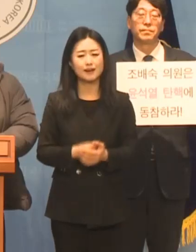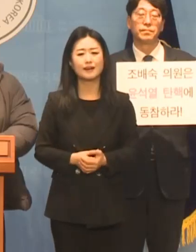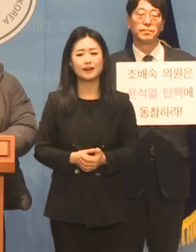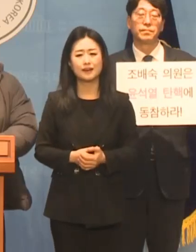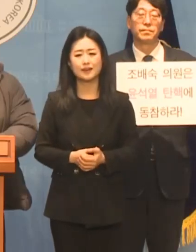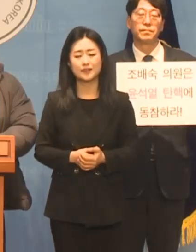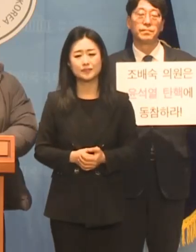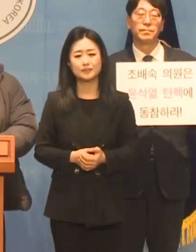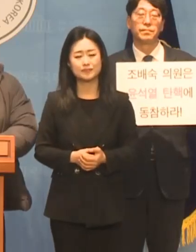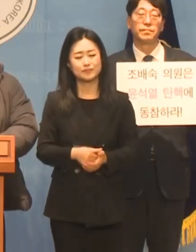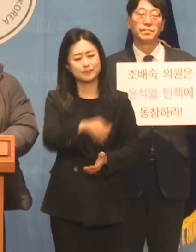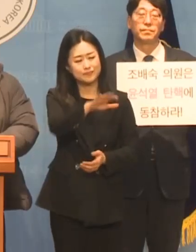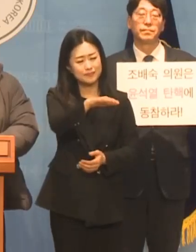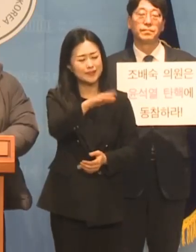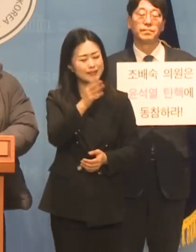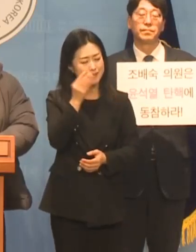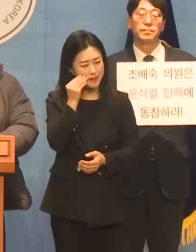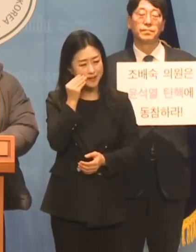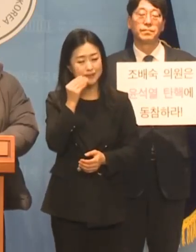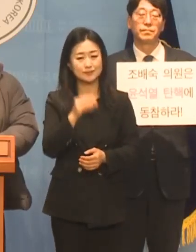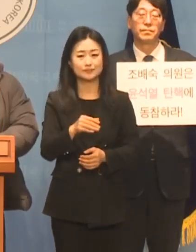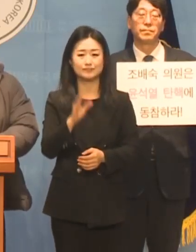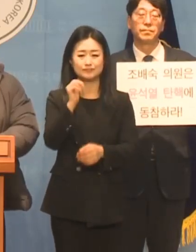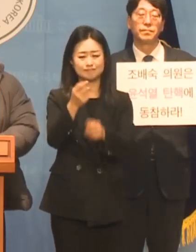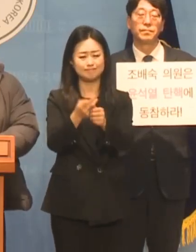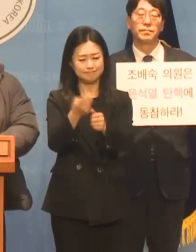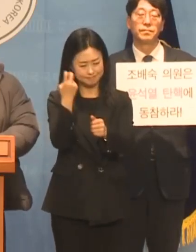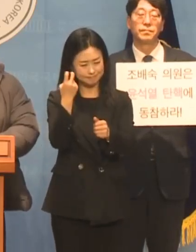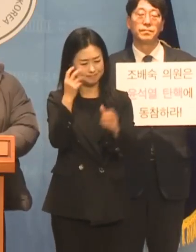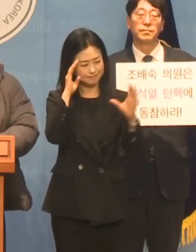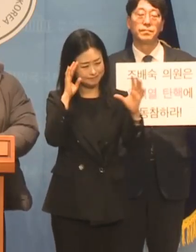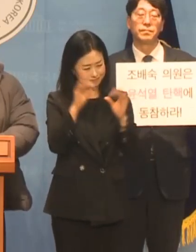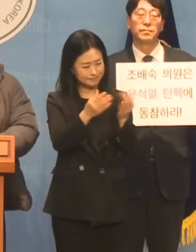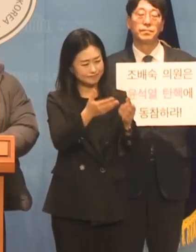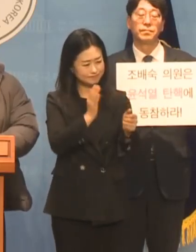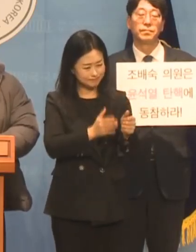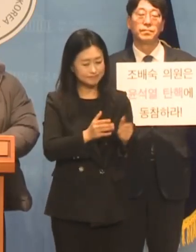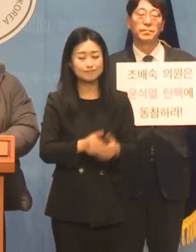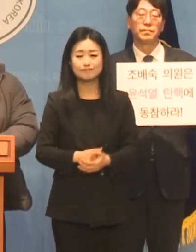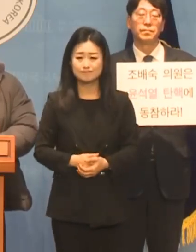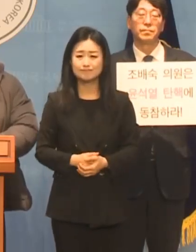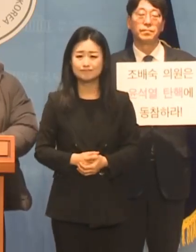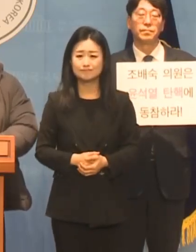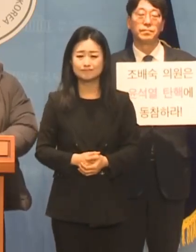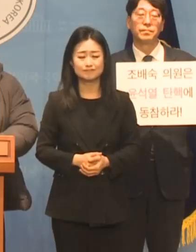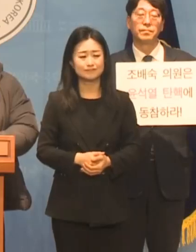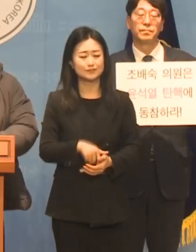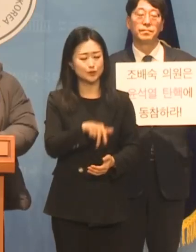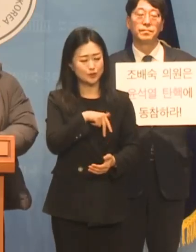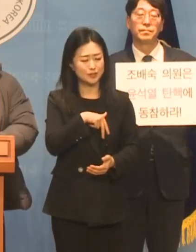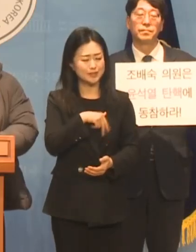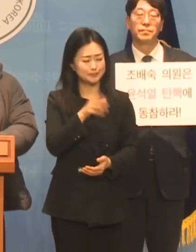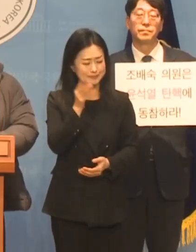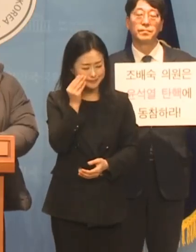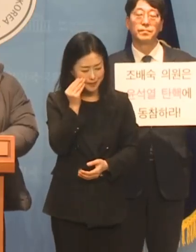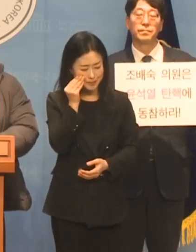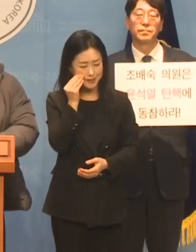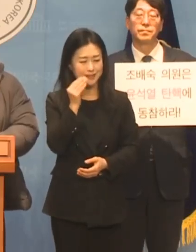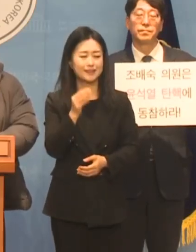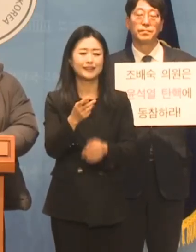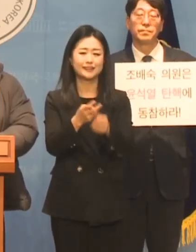어떤 의원 활동이 계시는 동안 우리가 그 자긍심을 이분을 통해서 가질 수 있게 의원님께서는 탄핵